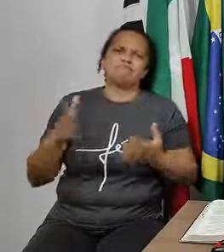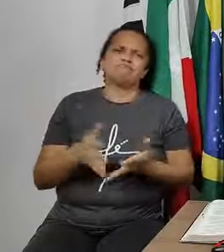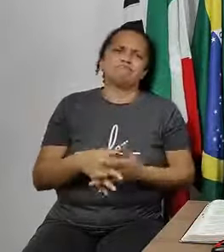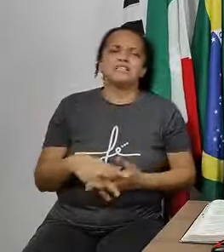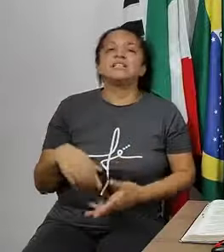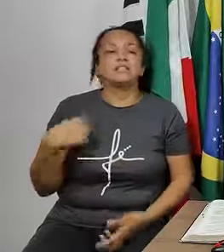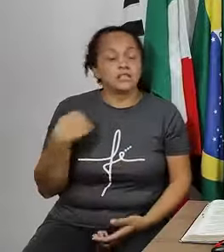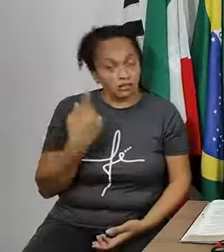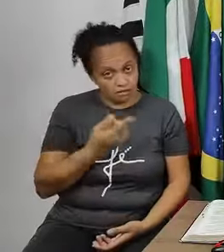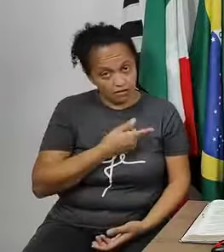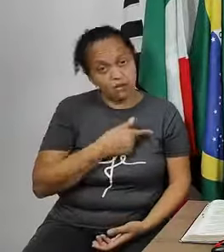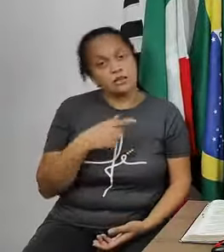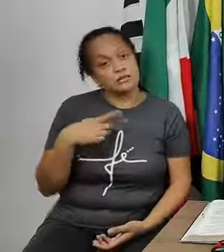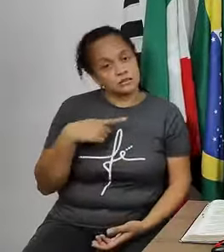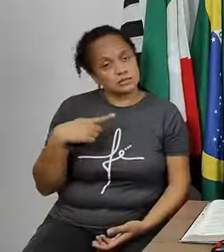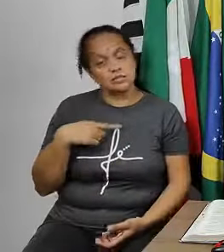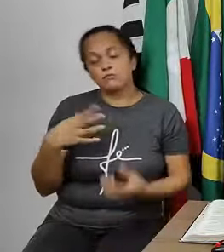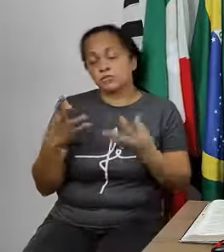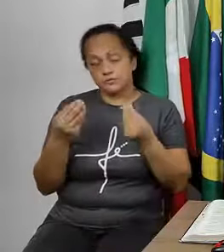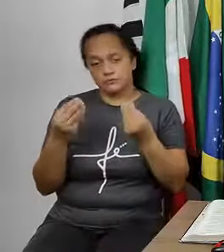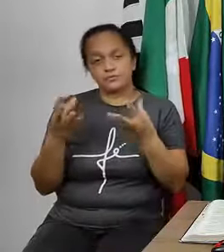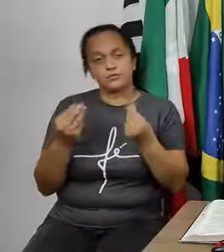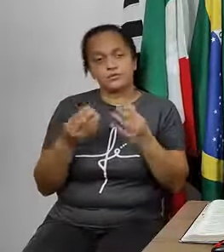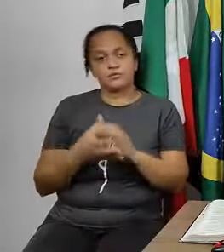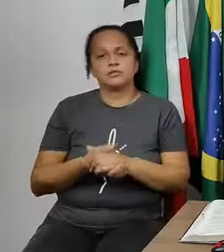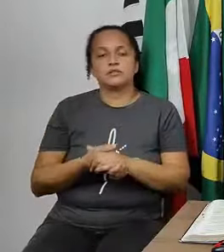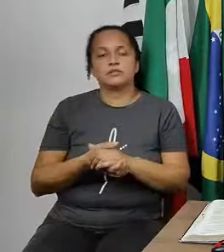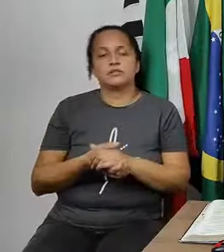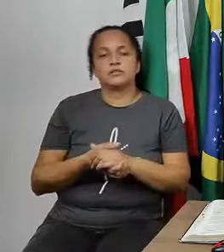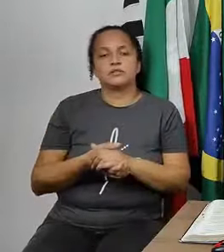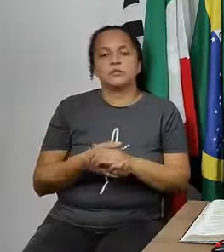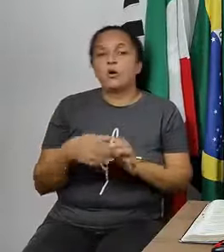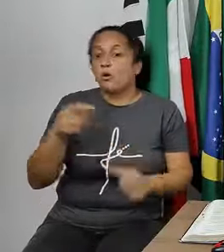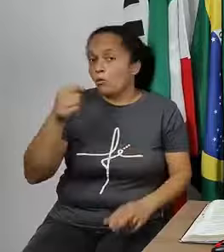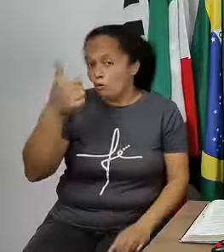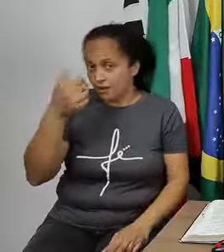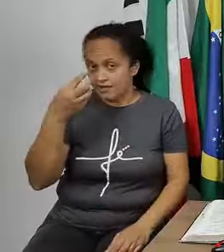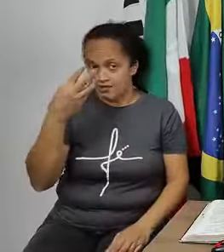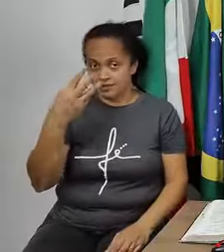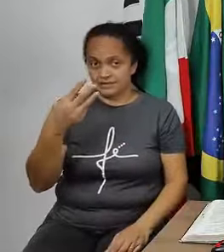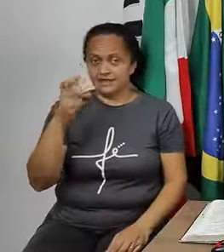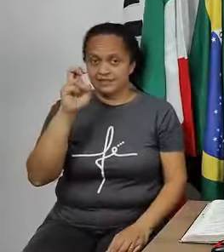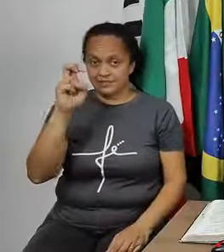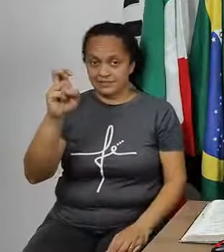muito isso aí. Nesses quase